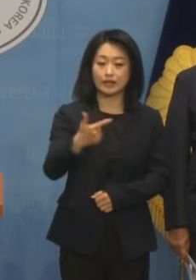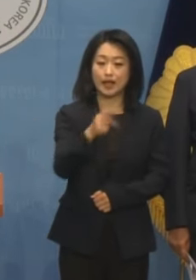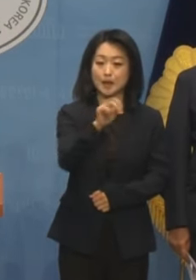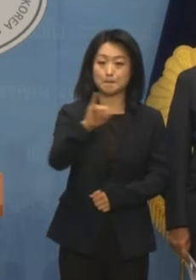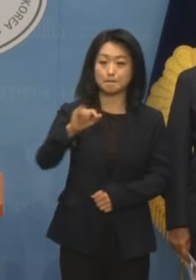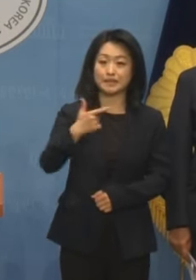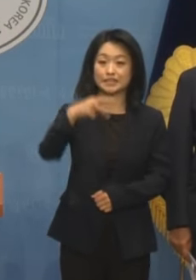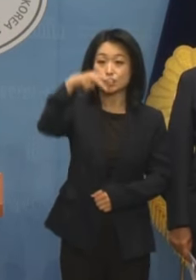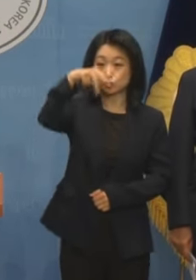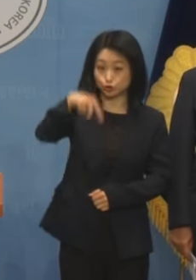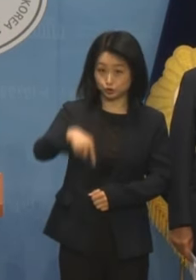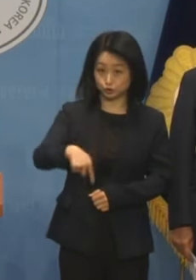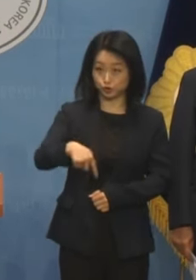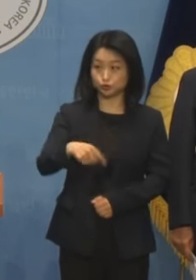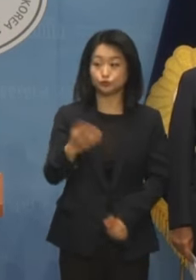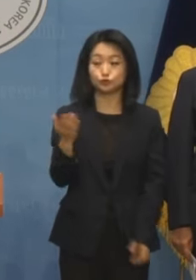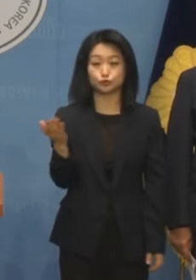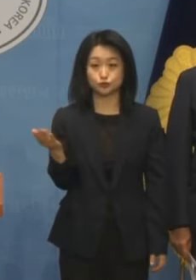한민수 당선자님 모셨습니다.